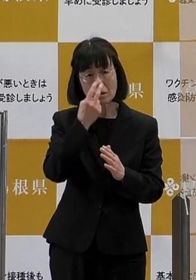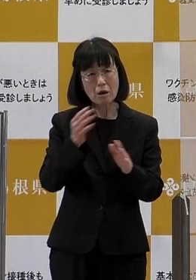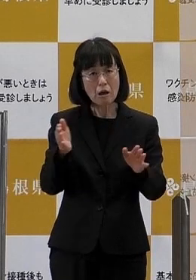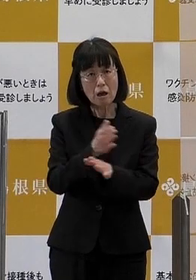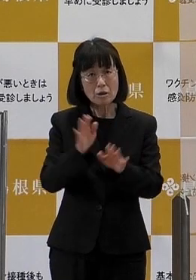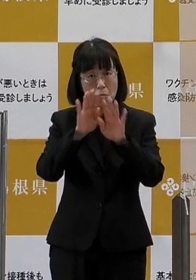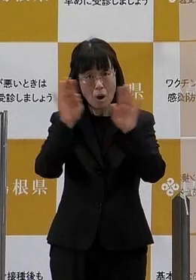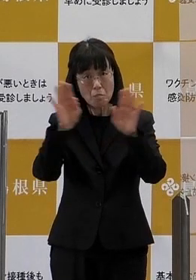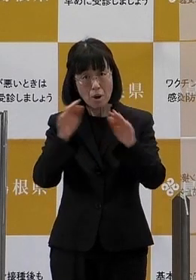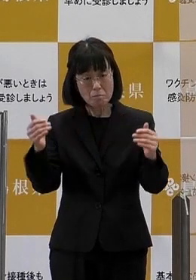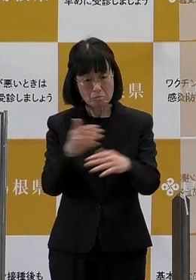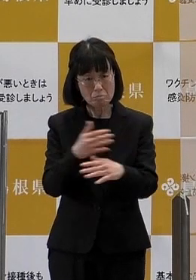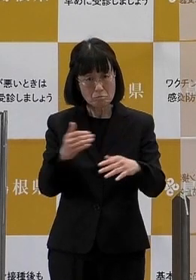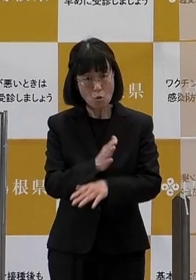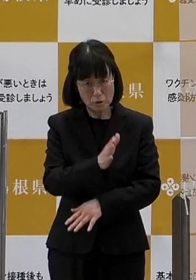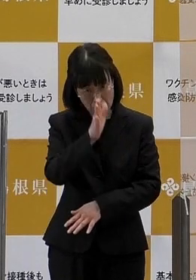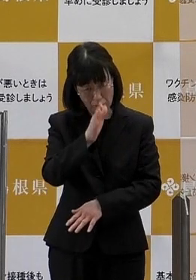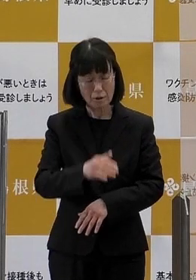ください。